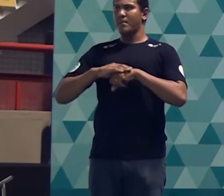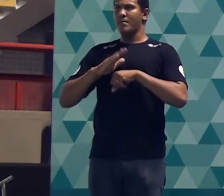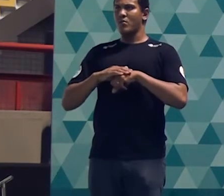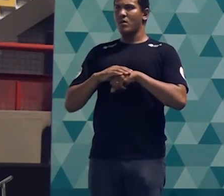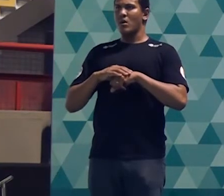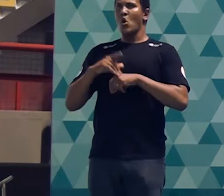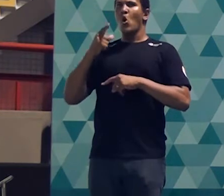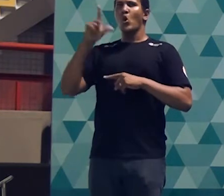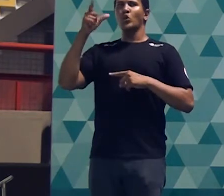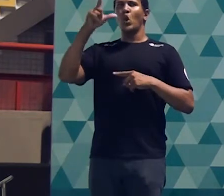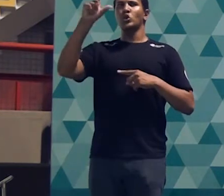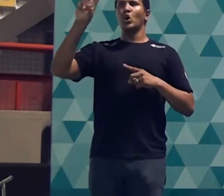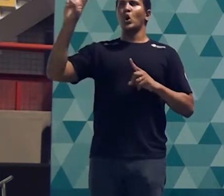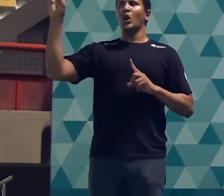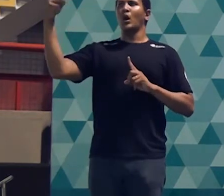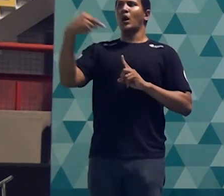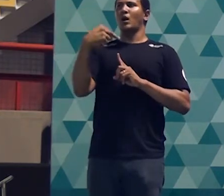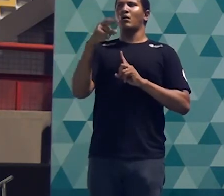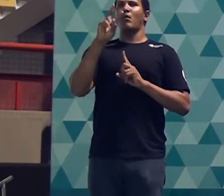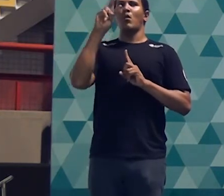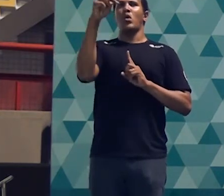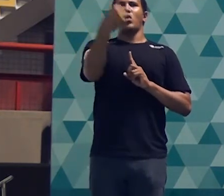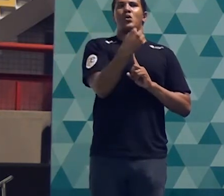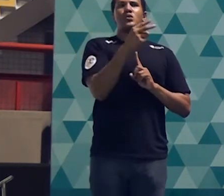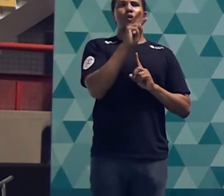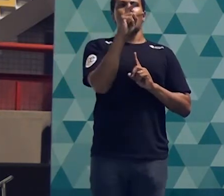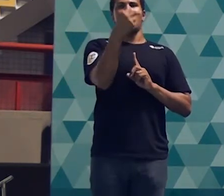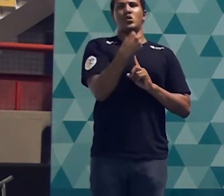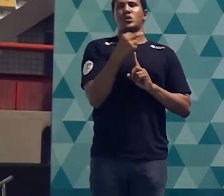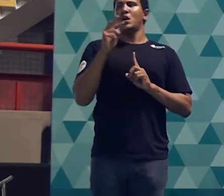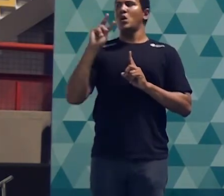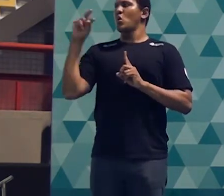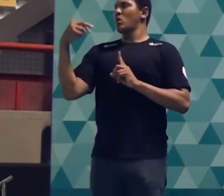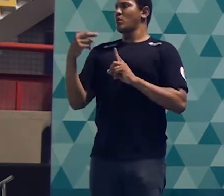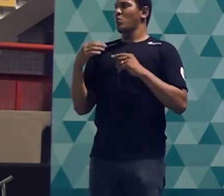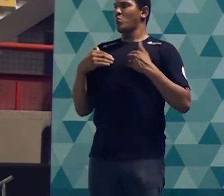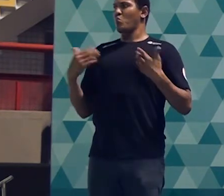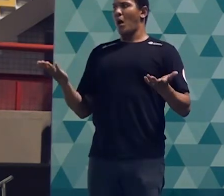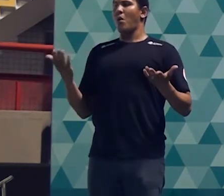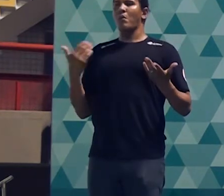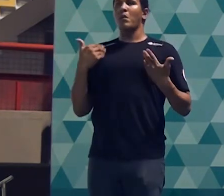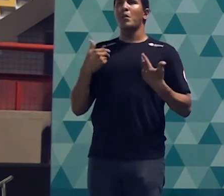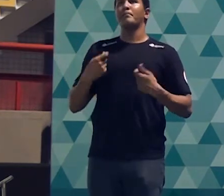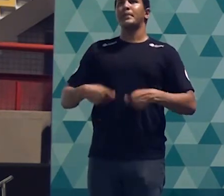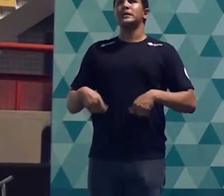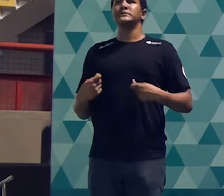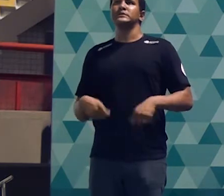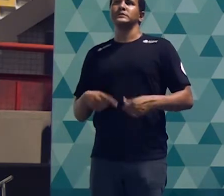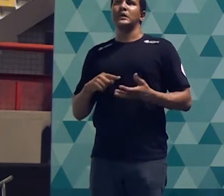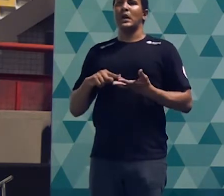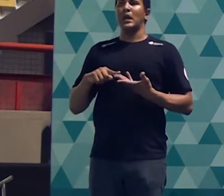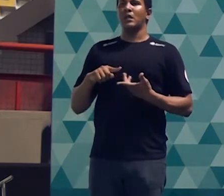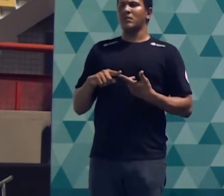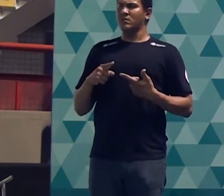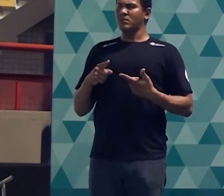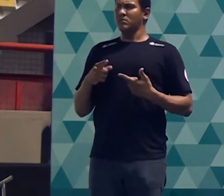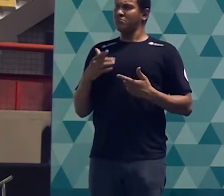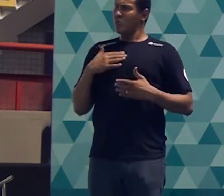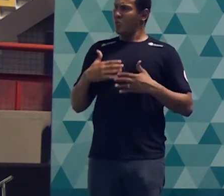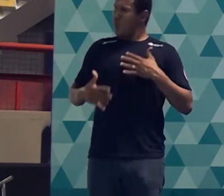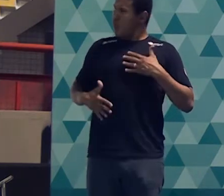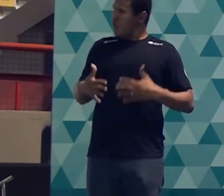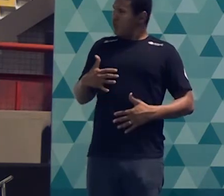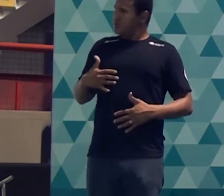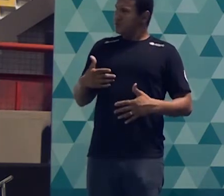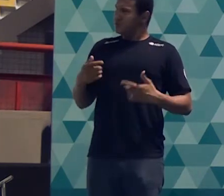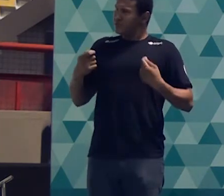não os outros que vão ditar para mim qual é a forma que eu tenho que ter. Eu tenho que ter meu corpo e eu tenho que